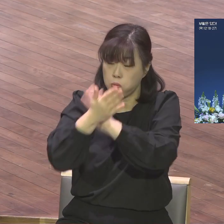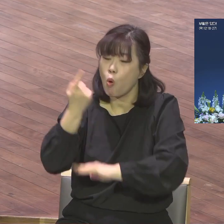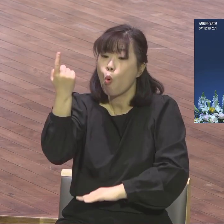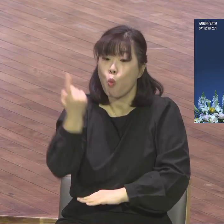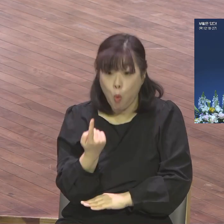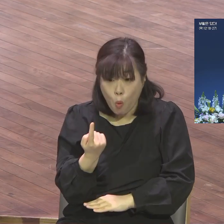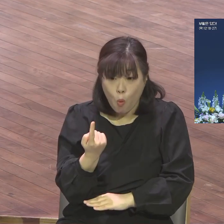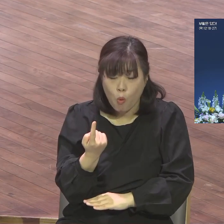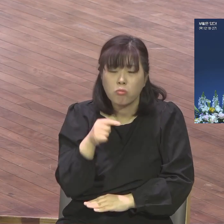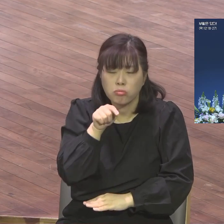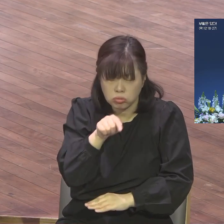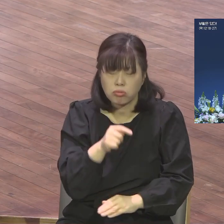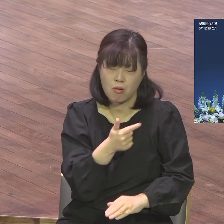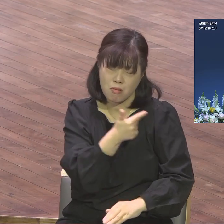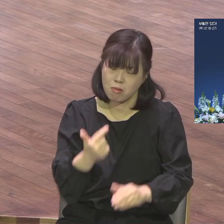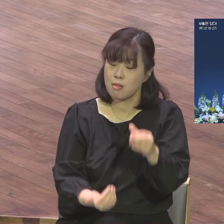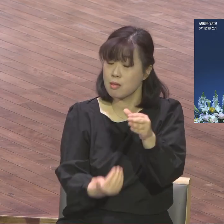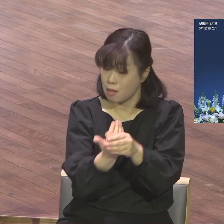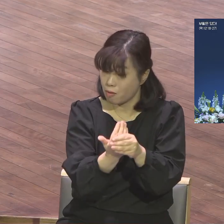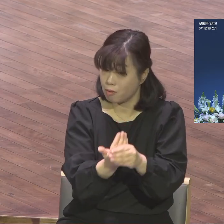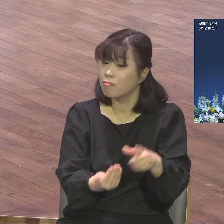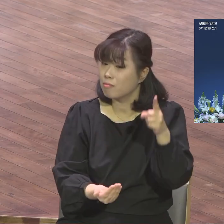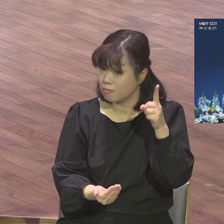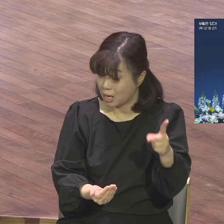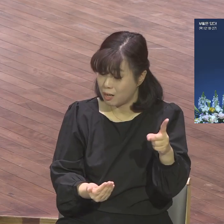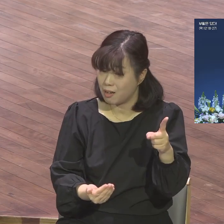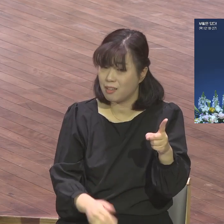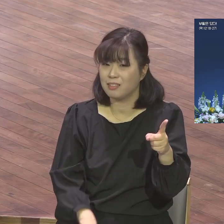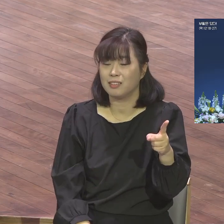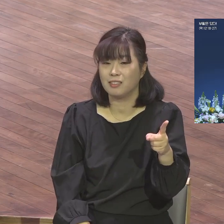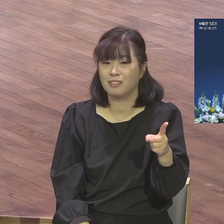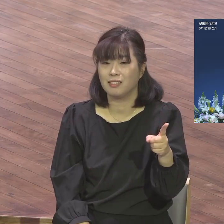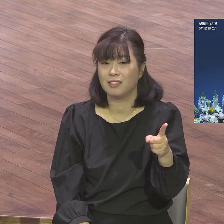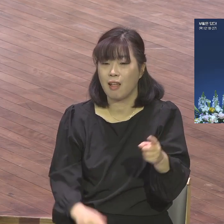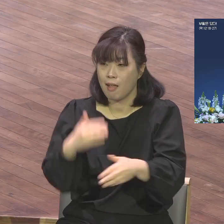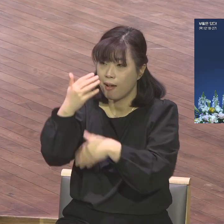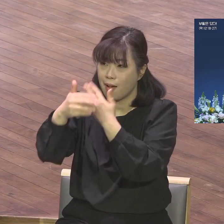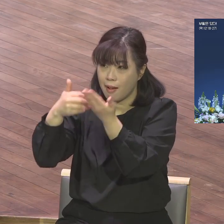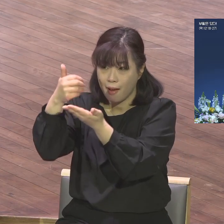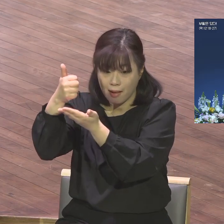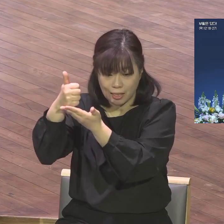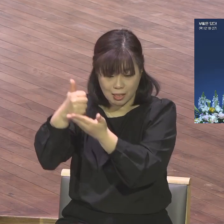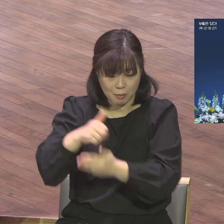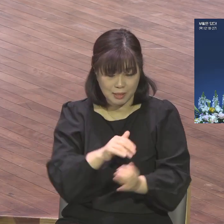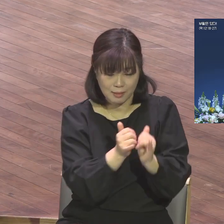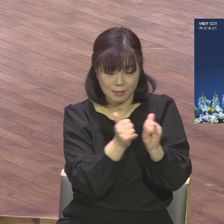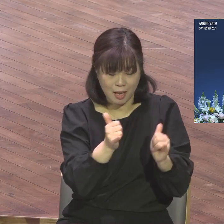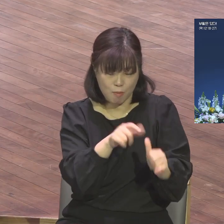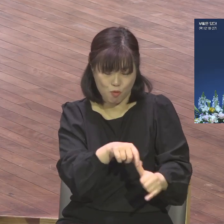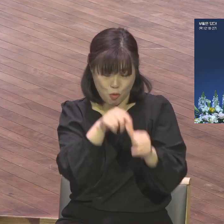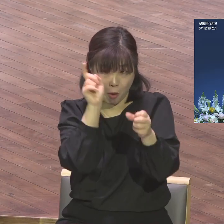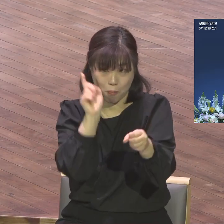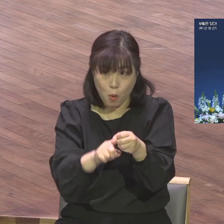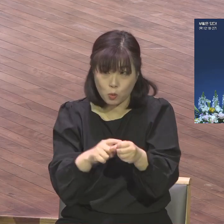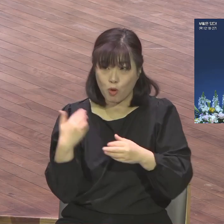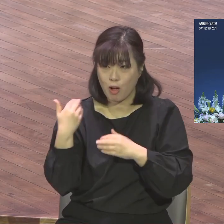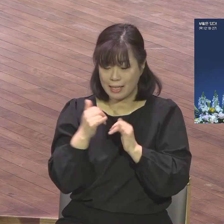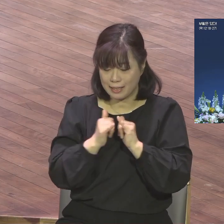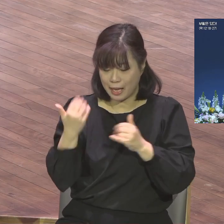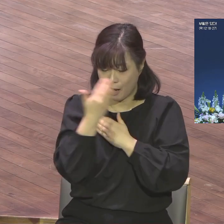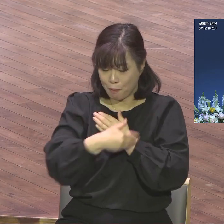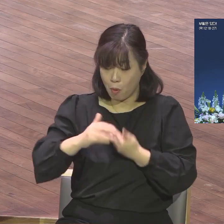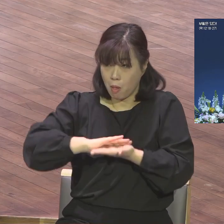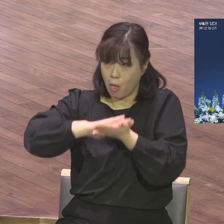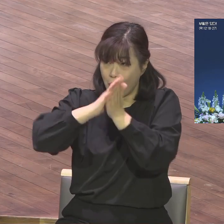성육신이죠. 하나님이 인간이 되어 오셨어요. 인간을 구원하기 위해서 인간이 되어야 돼요. 개미가 수천